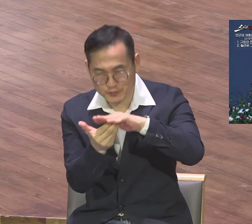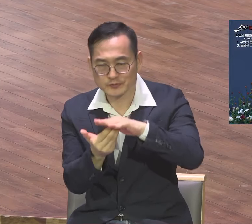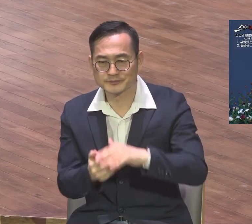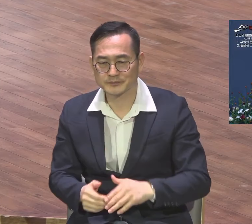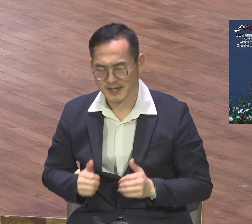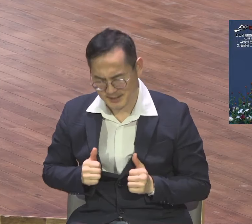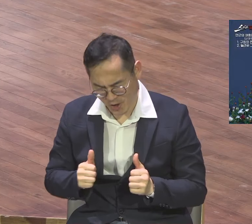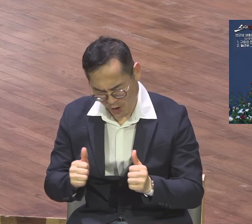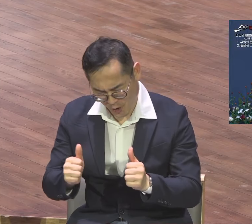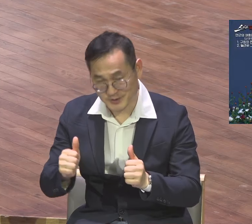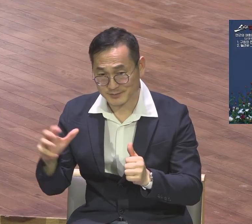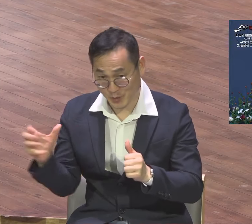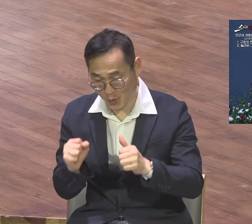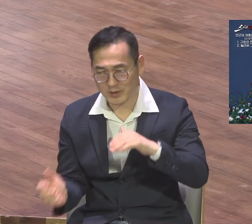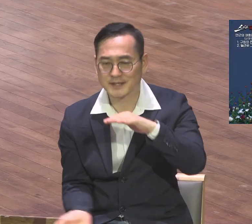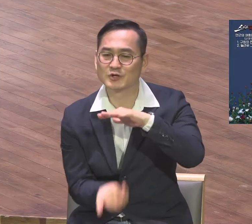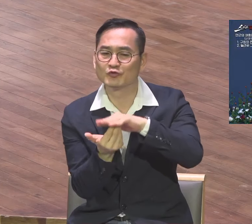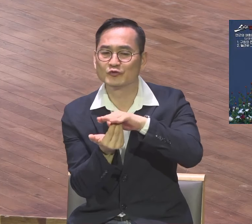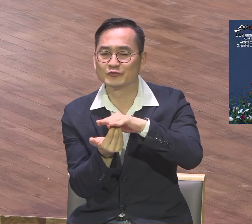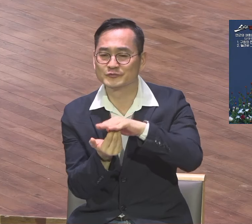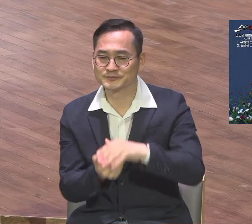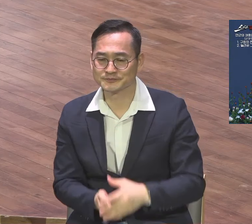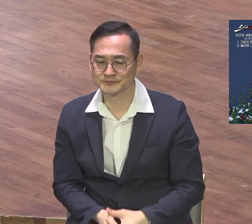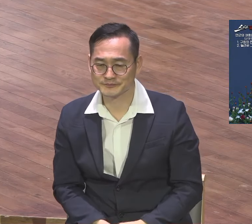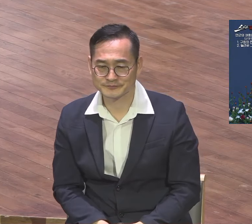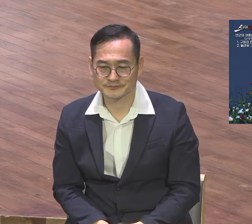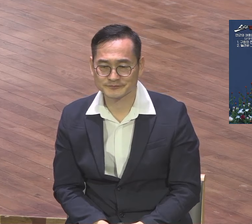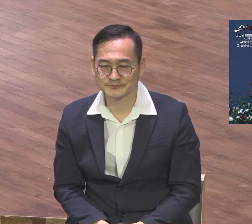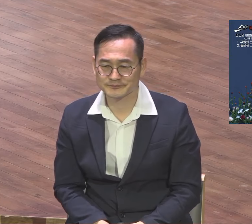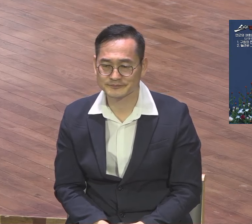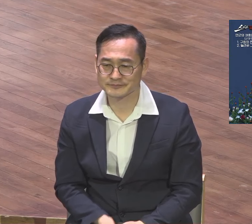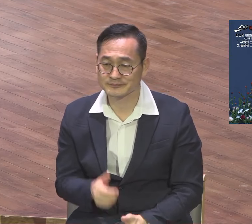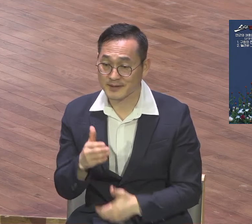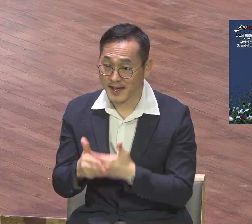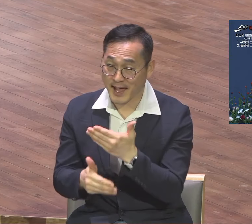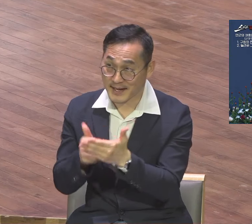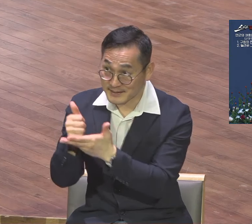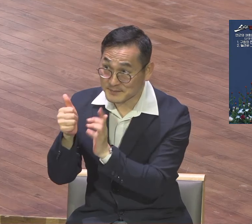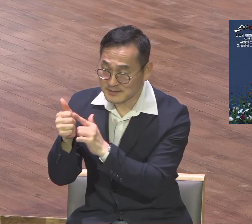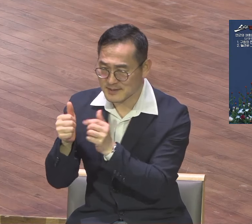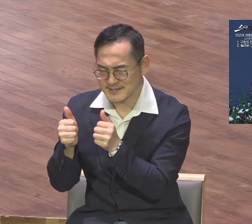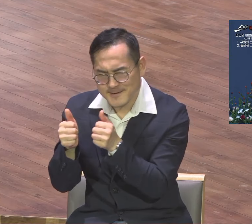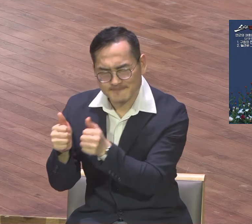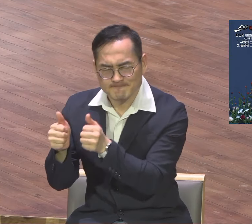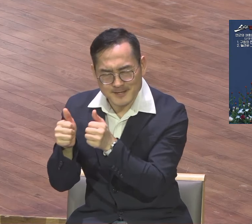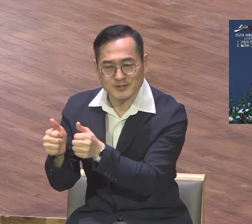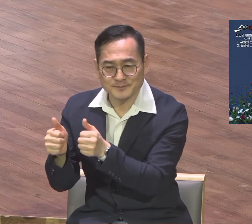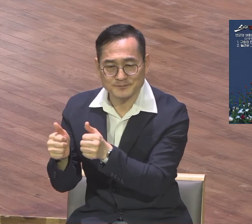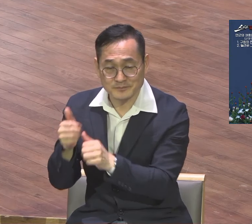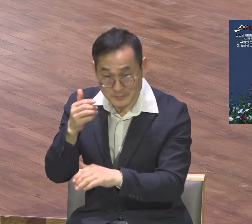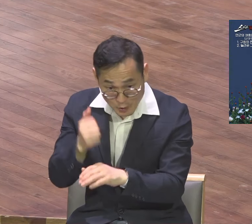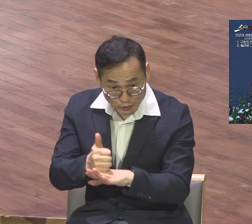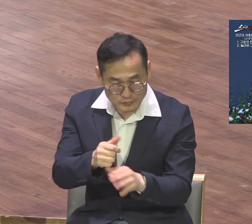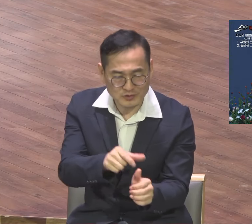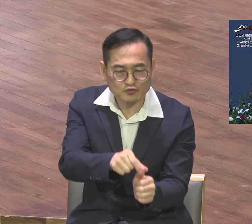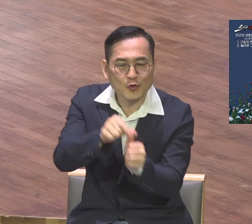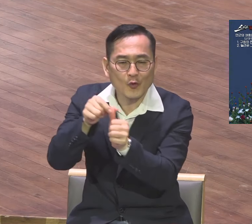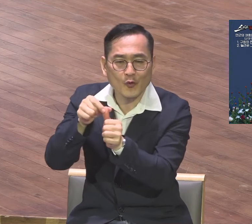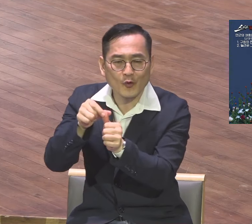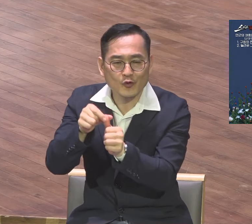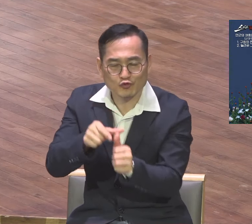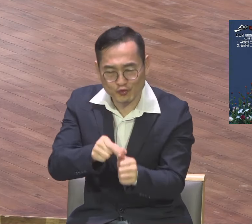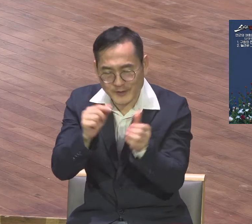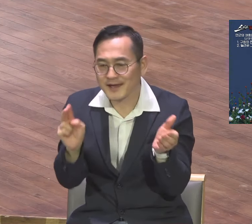만군의 여호와 열심히 이를 이루시리라. 하나님의 열심히 구속사를 이루어 가실 것이고 말씀하고